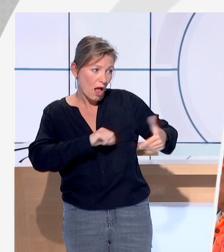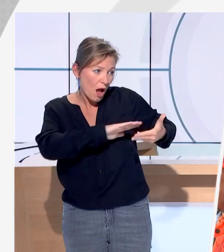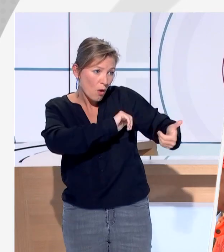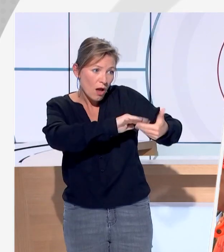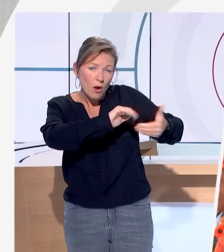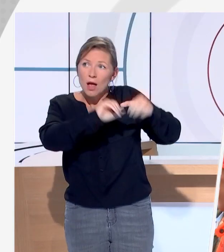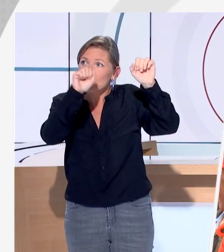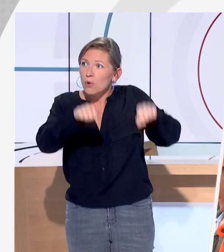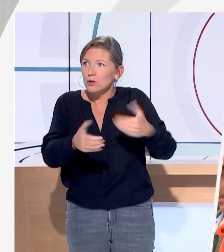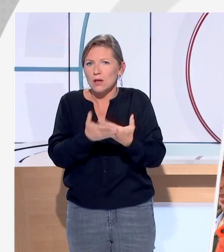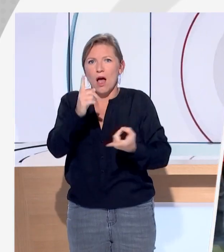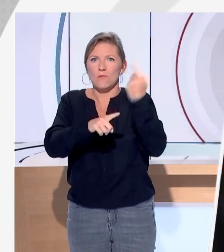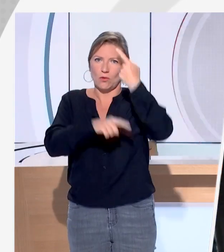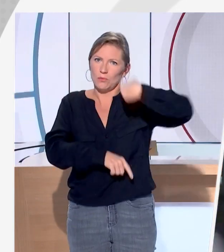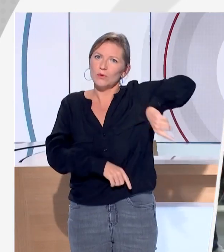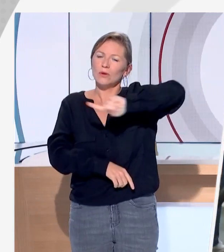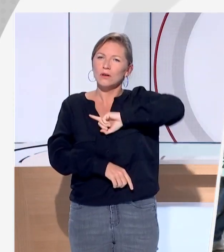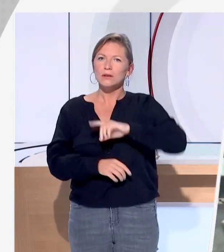et tout ça, et c'est très important pour nous.